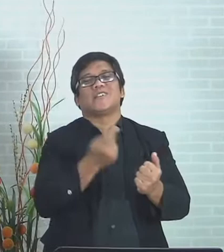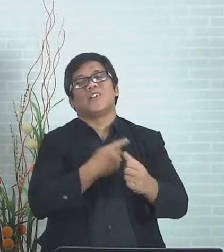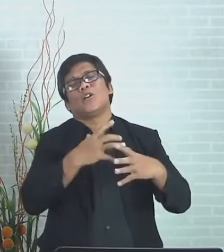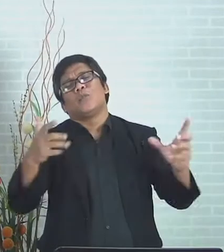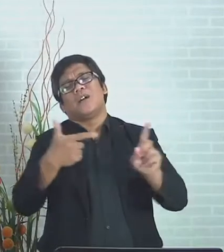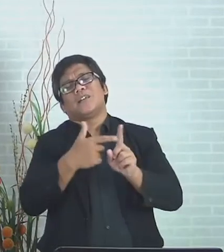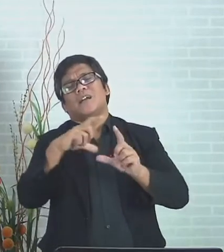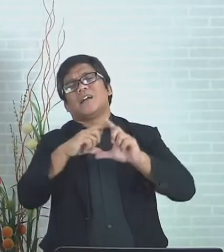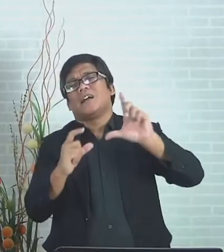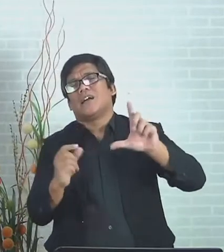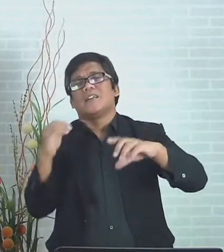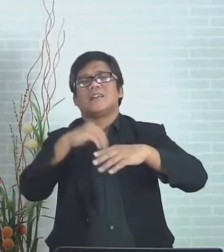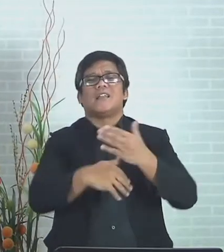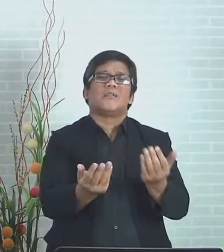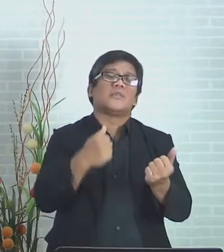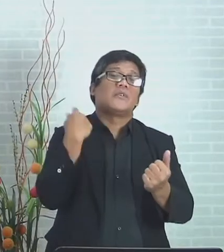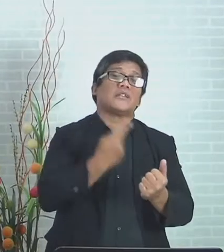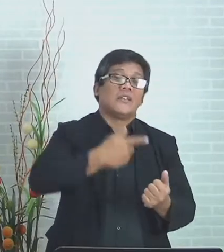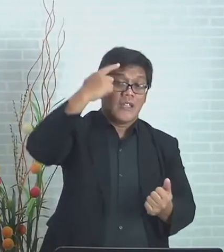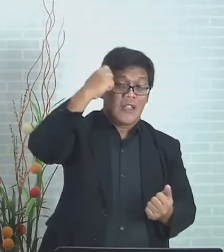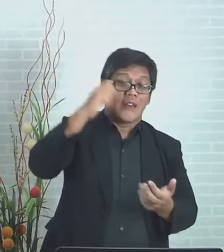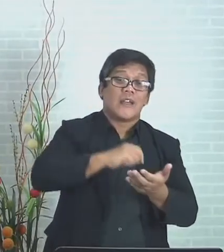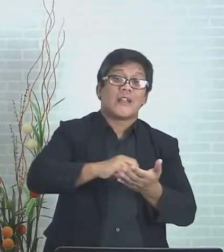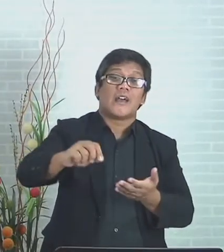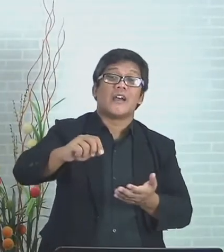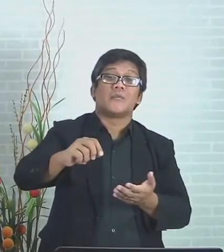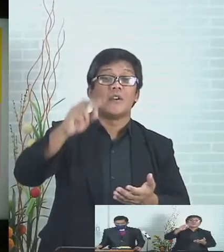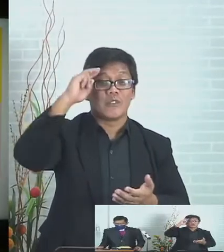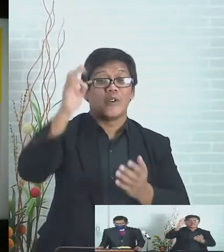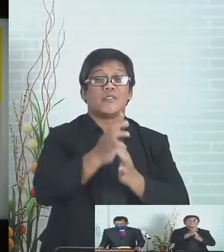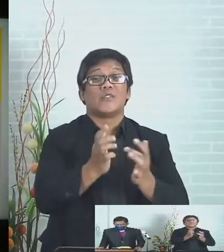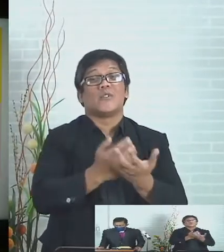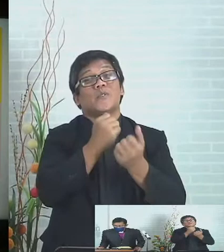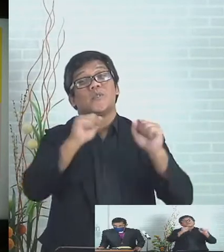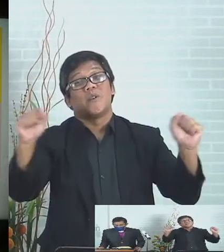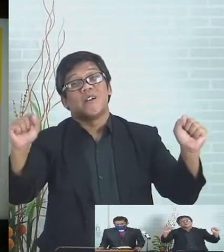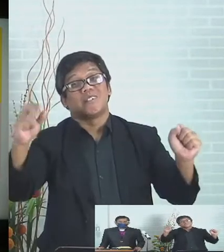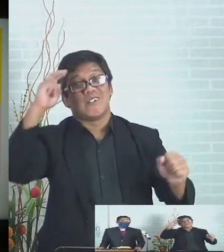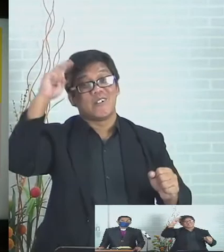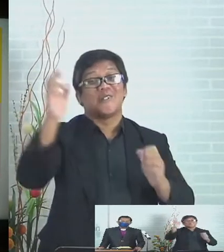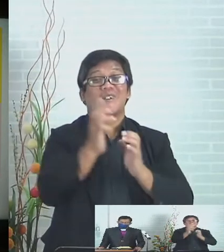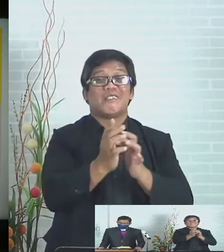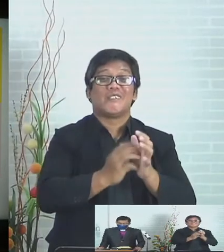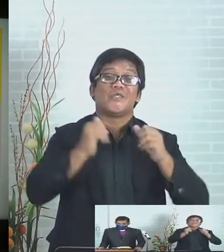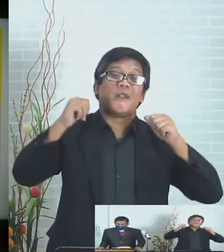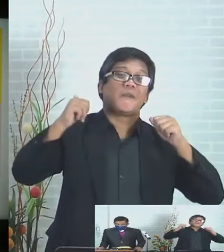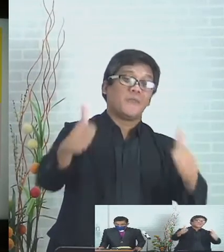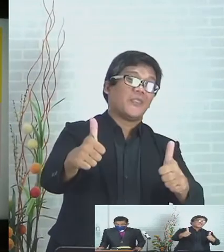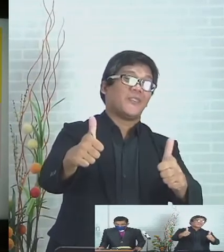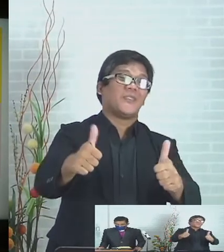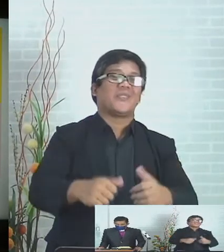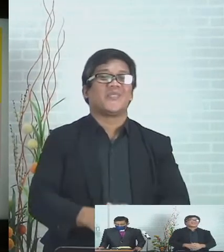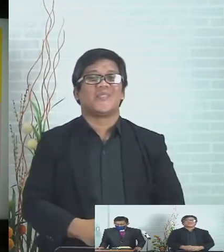terjadi dalam hidup kita oleh karena Ama Tuhan kita adalah nama yang berkuasa Tuhan Yesus dapat diandalkan dalam segala hal